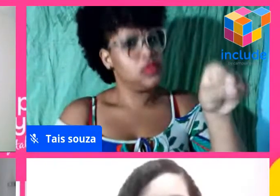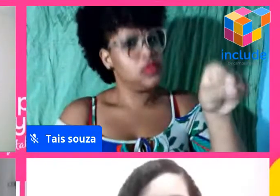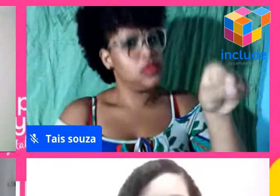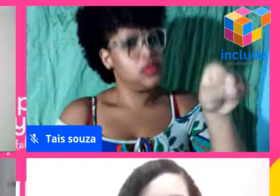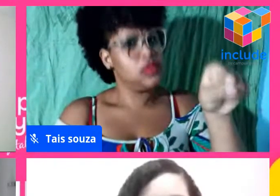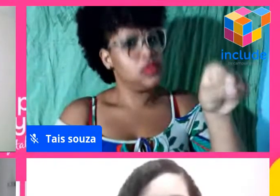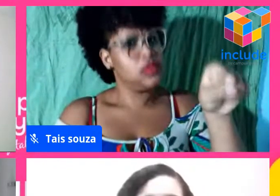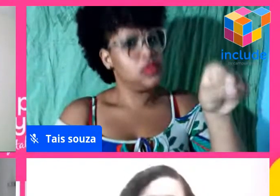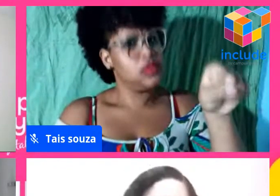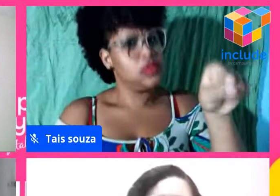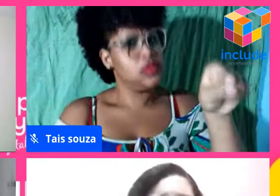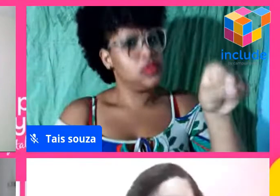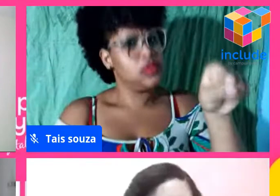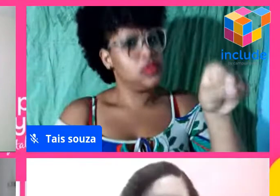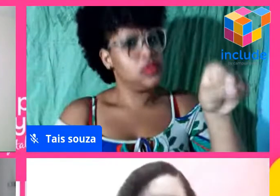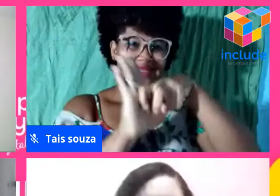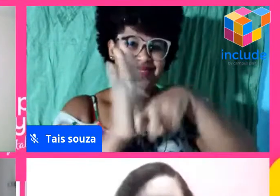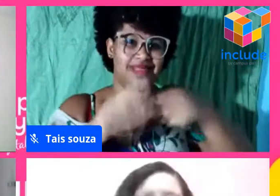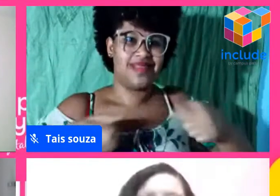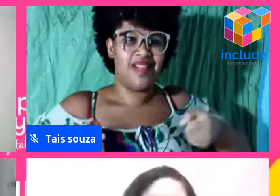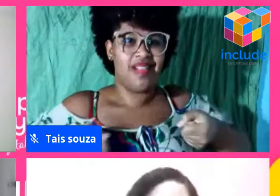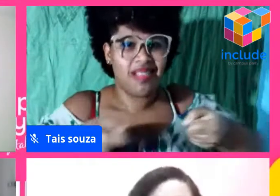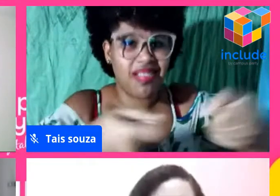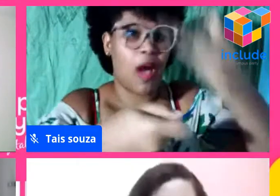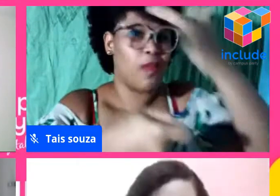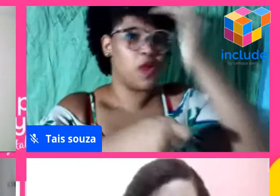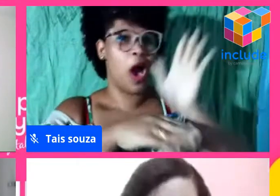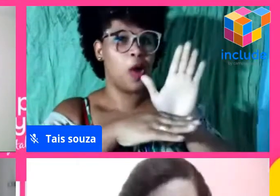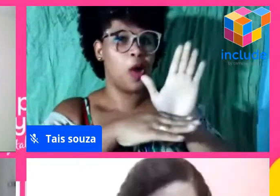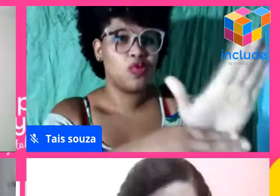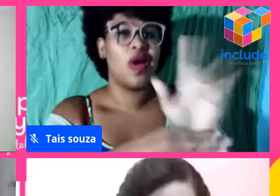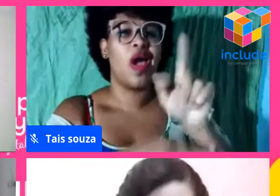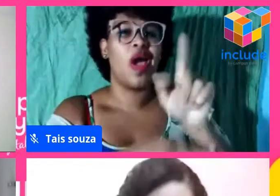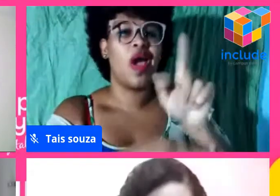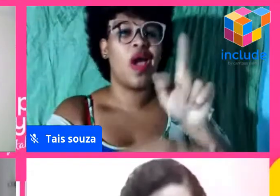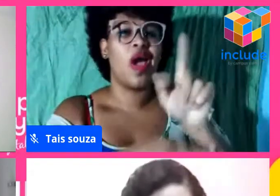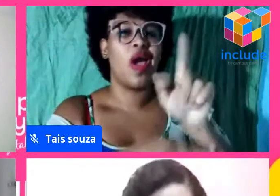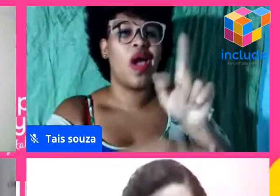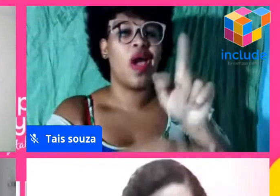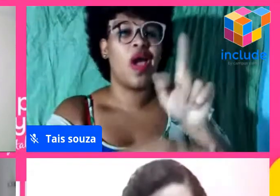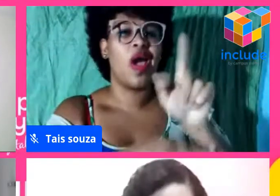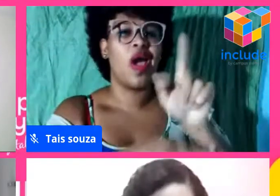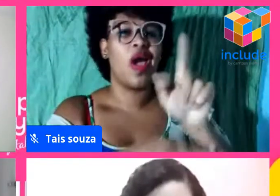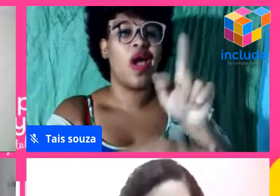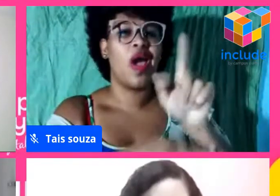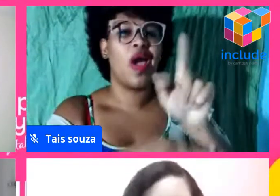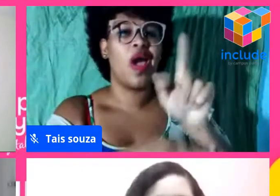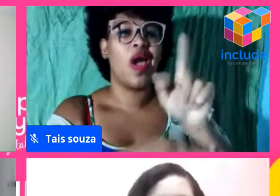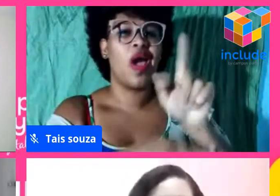Sobre a tecnologia, na verdade, realmente, é muito complicado.